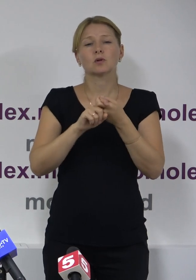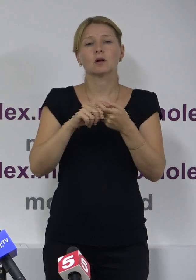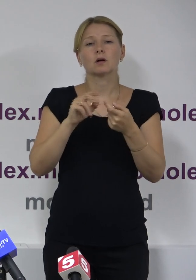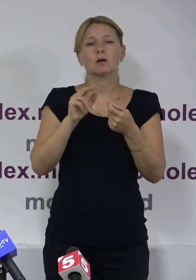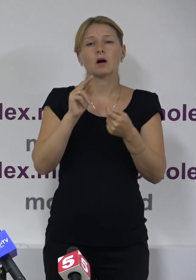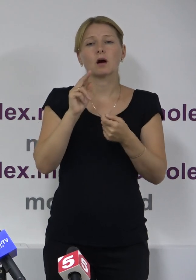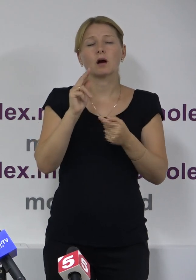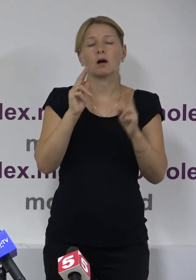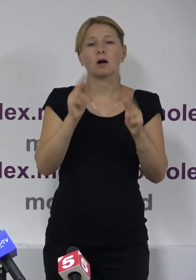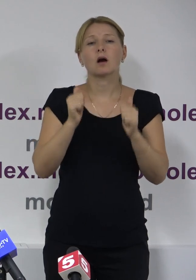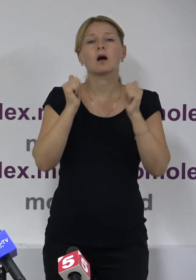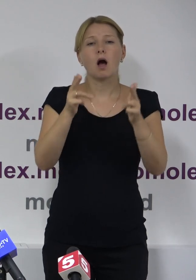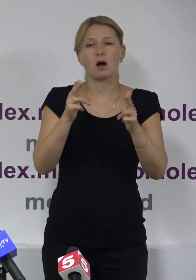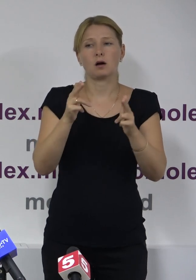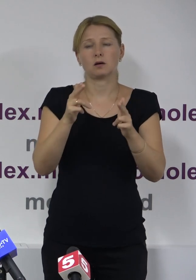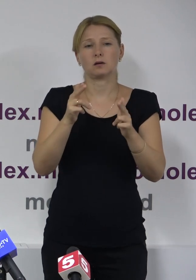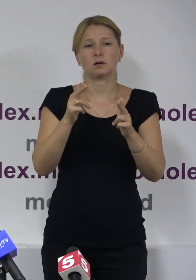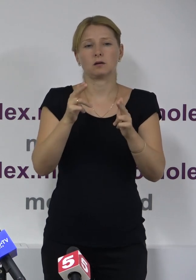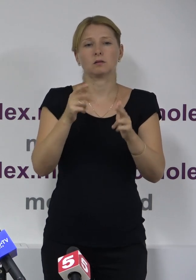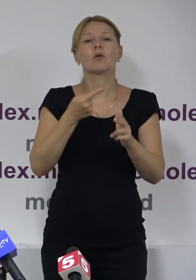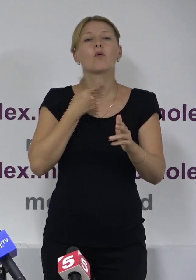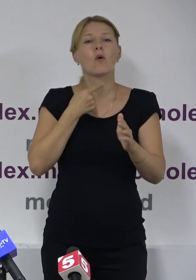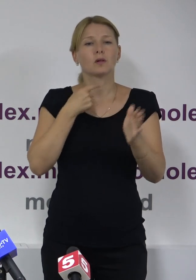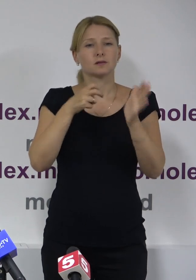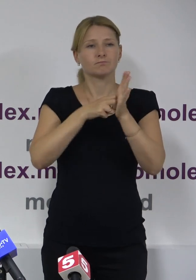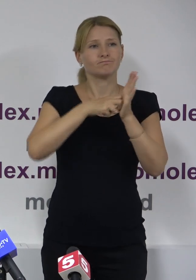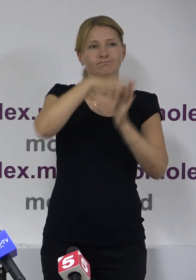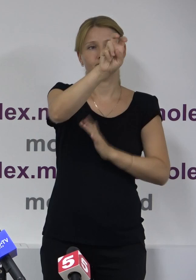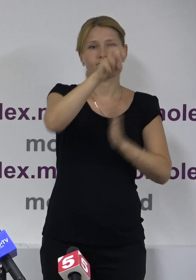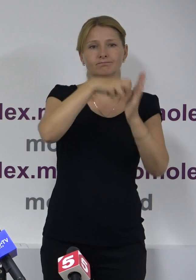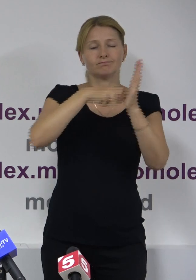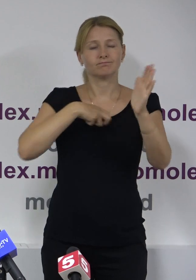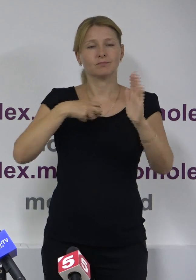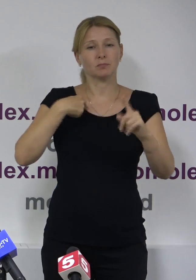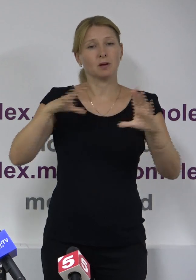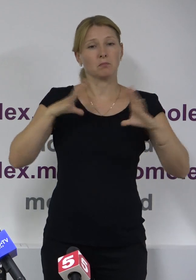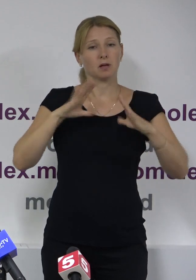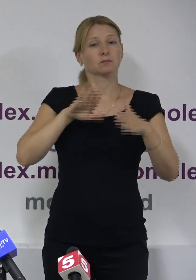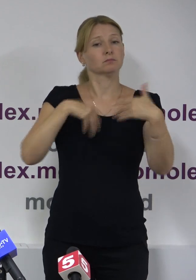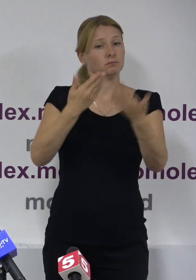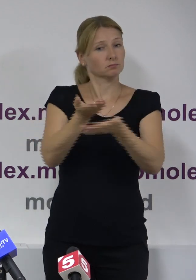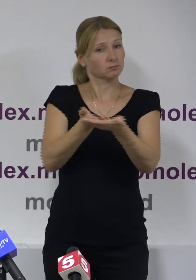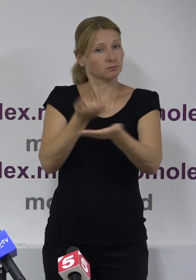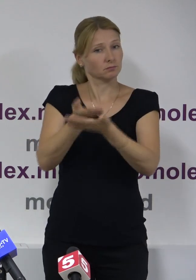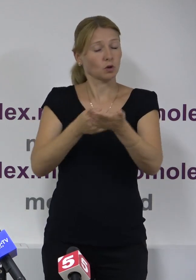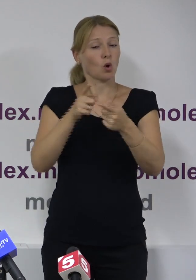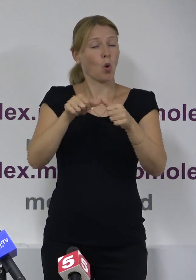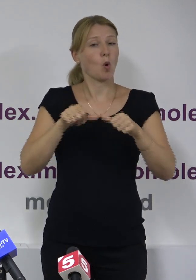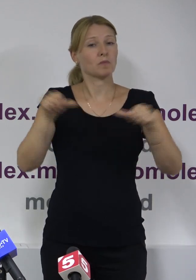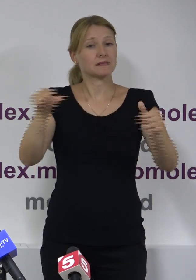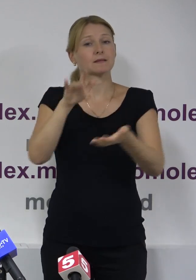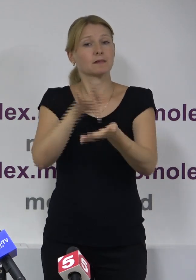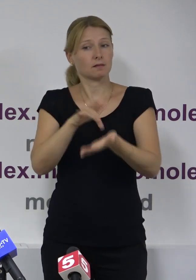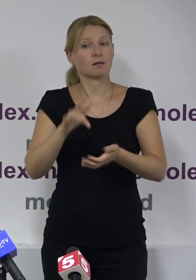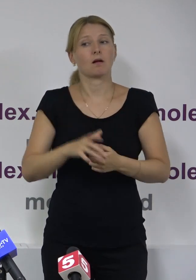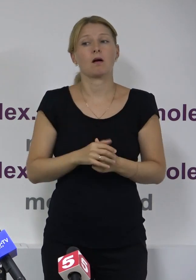votului prin corespondență, recomandare pe care noi am formulat-o anterior în adresa Comisiei Electorale